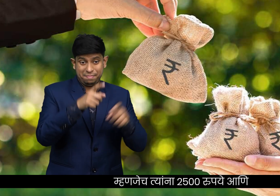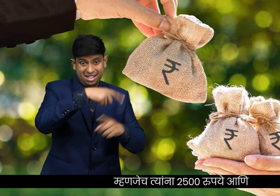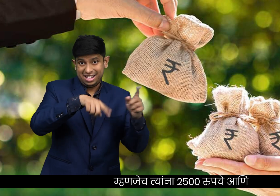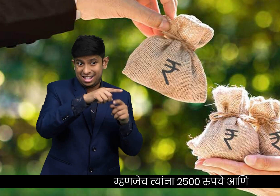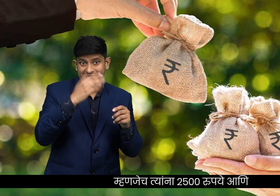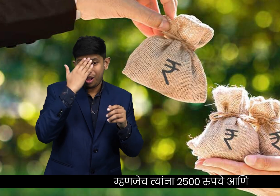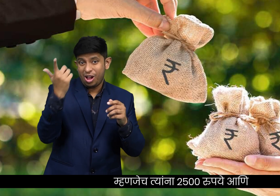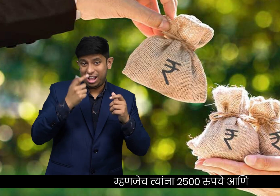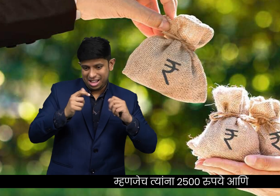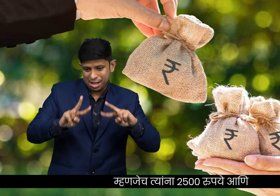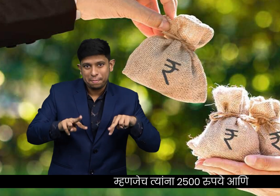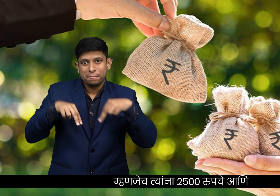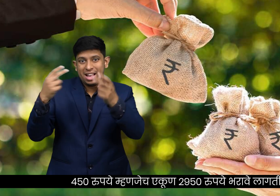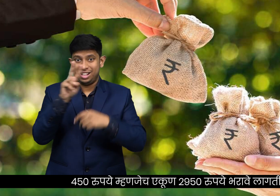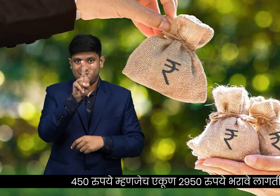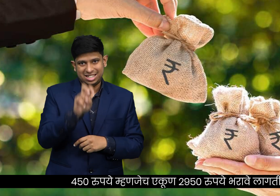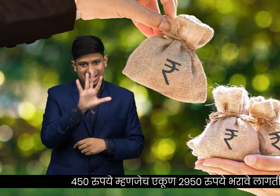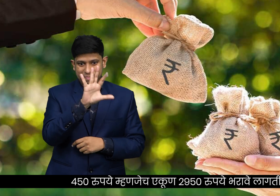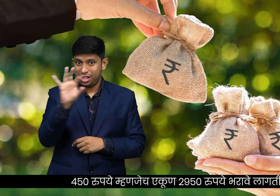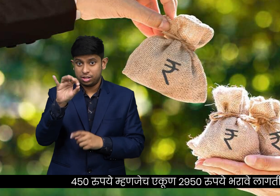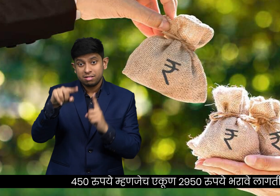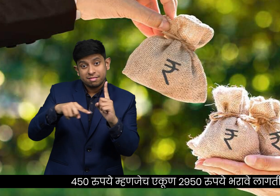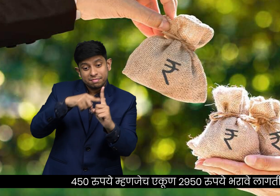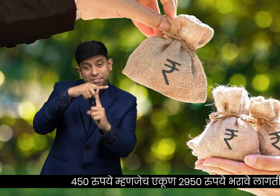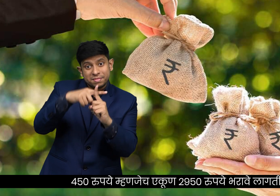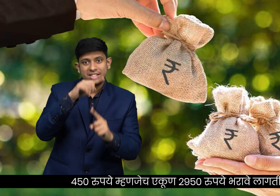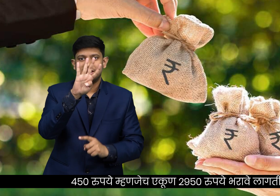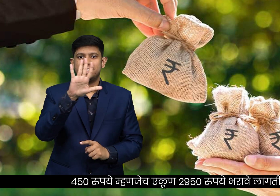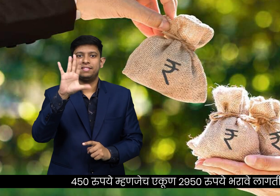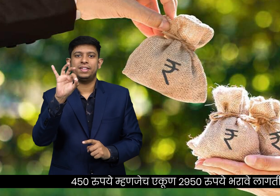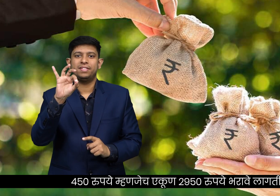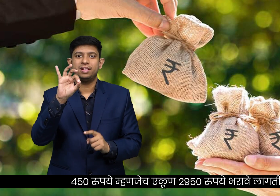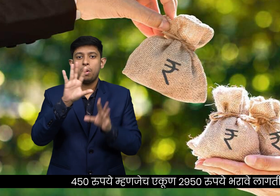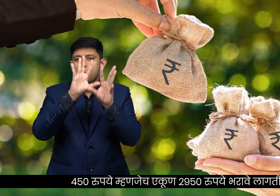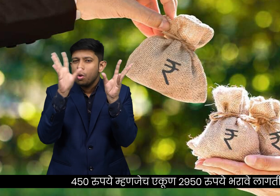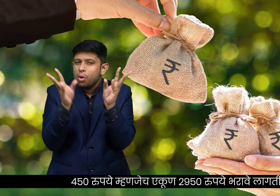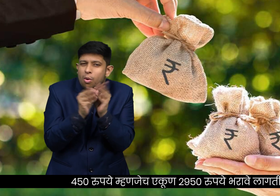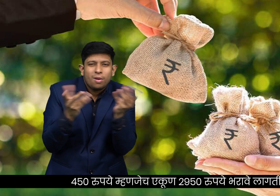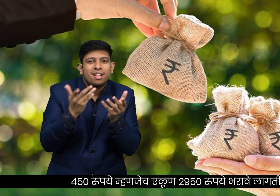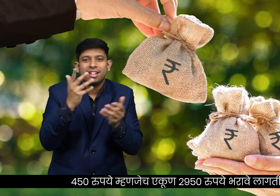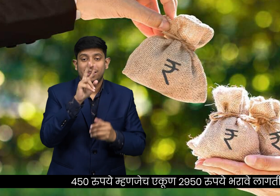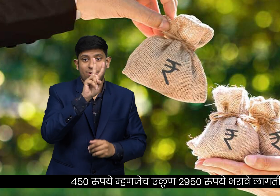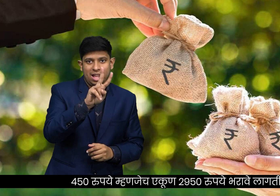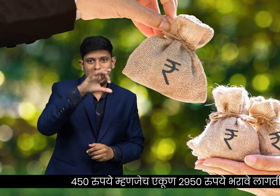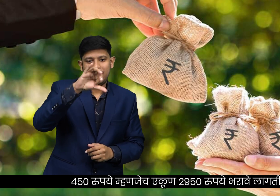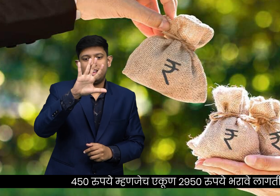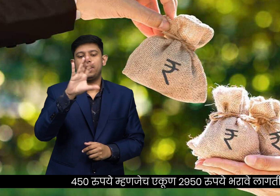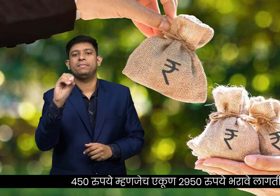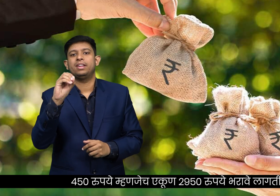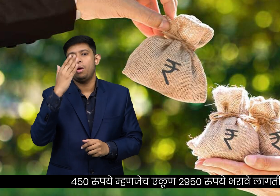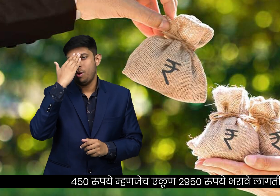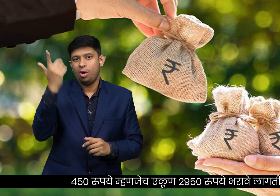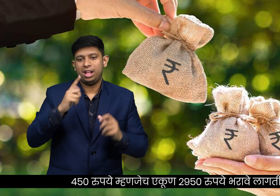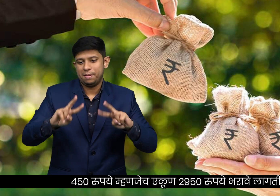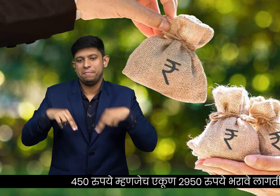म्हणजेच त्यांना 250 रुपये आणि 450 रुपये म्हणजेच एकूण 2950 रुपये भरावे लागतील.